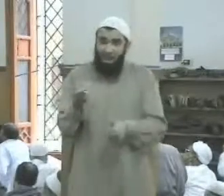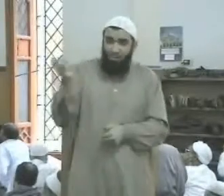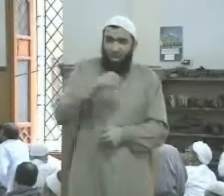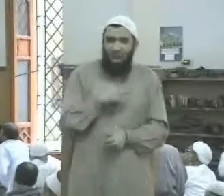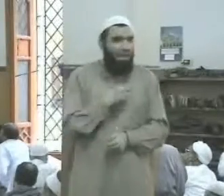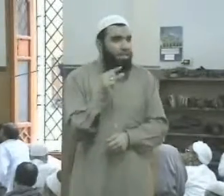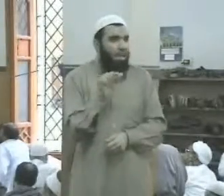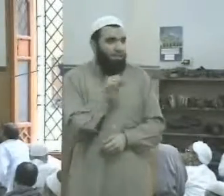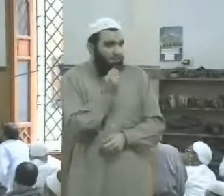أو يبلي الجواب